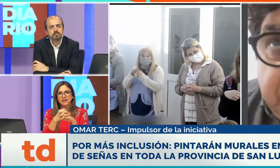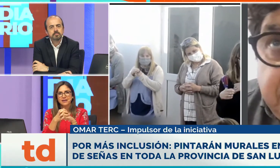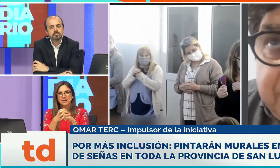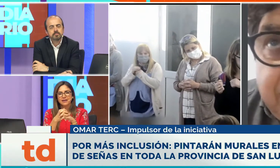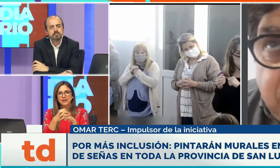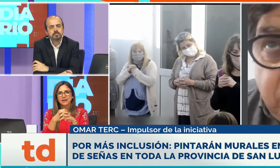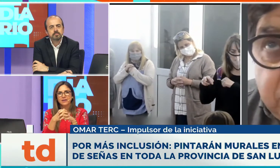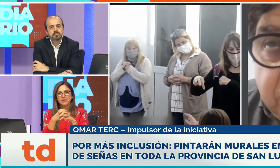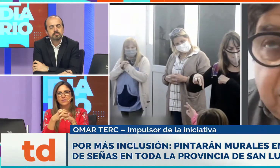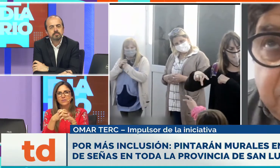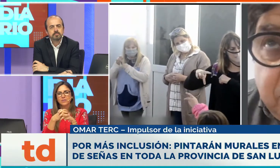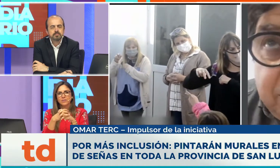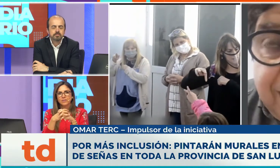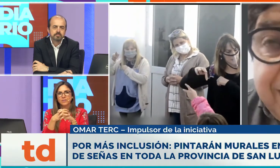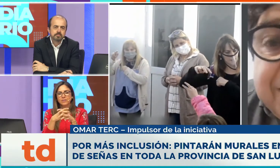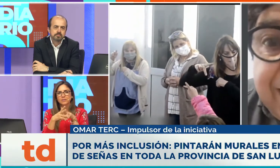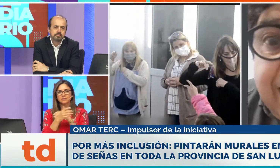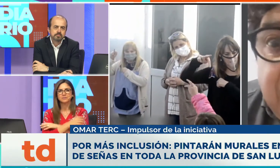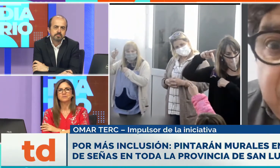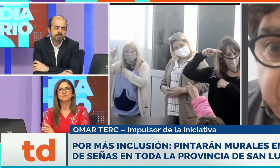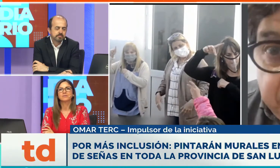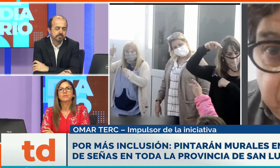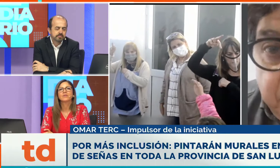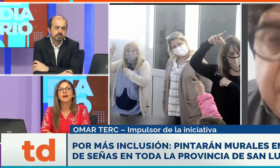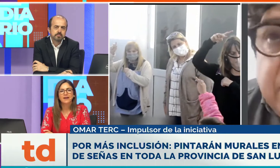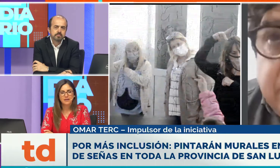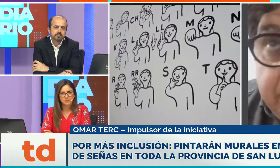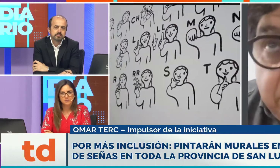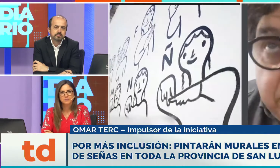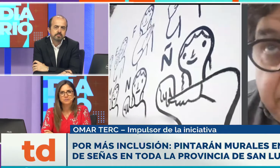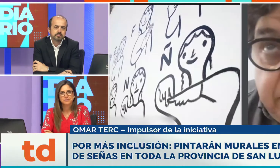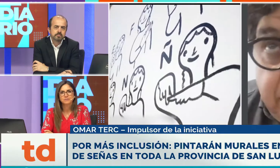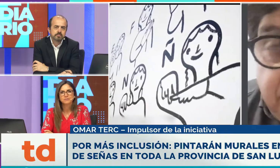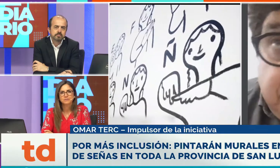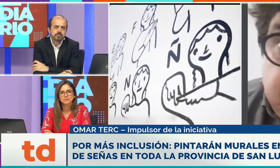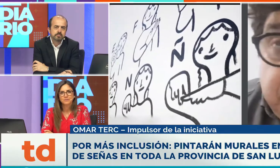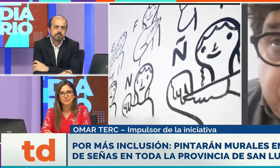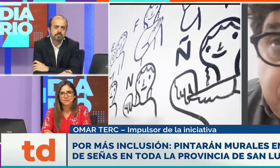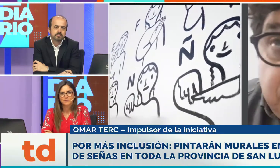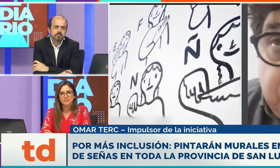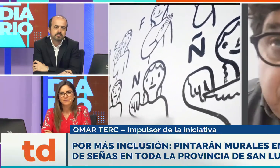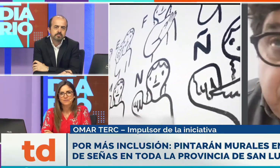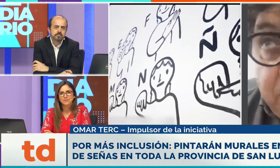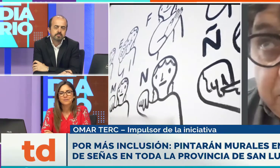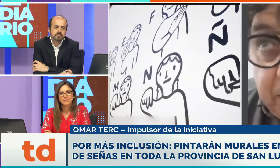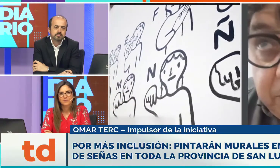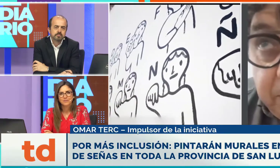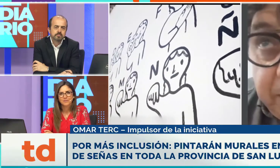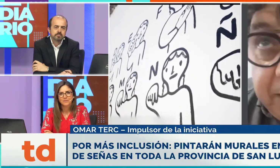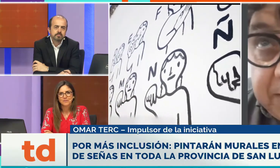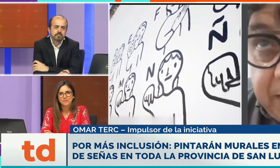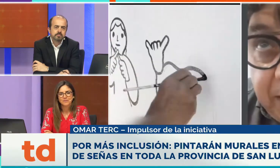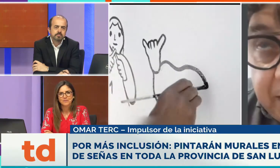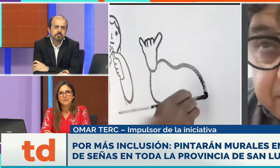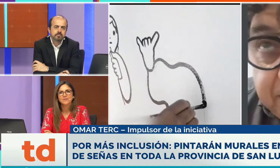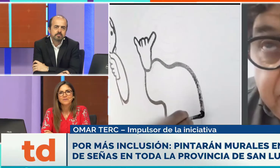Es, prioritariamente, lo que nosotros tratamos de mostrar es el alfabeto. Ajá. Pero hemos visto, bueno, tenemos algunas